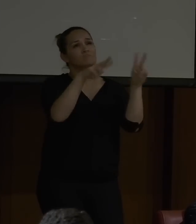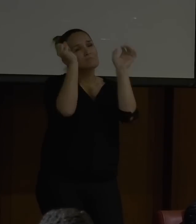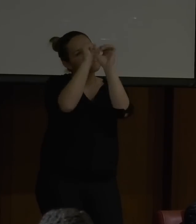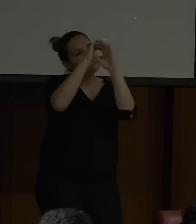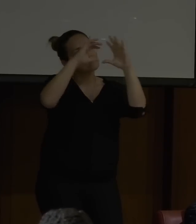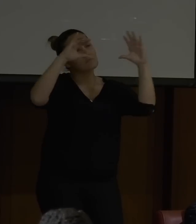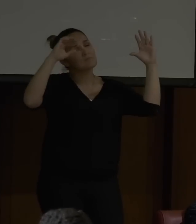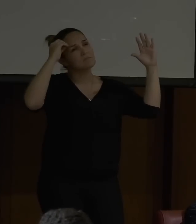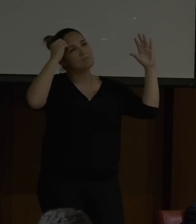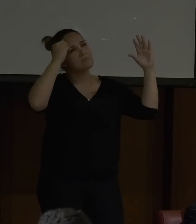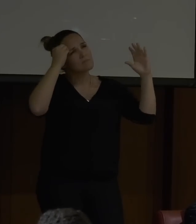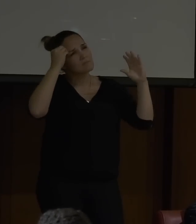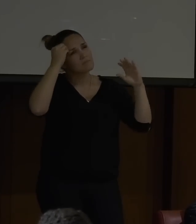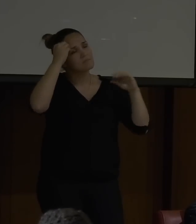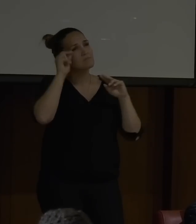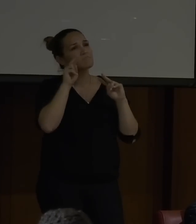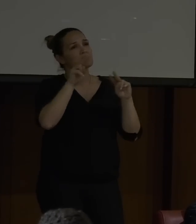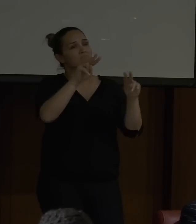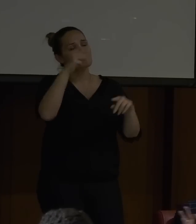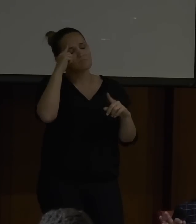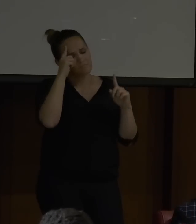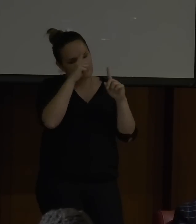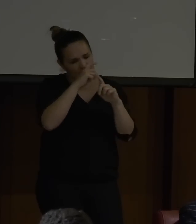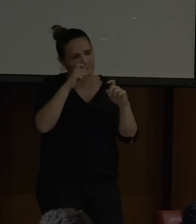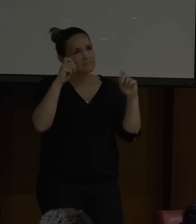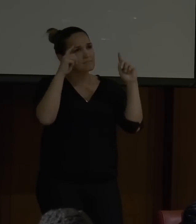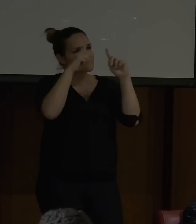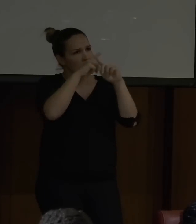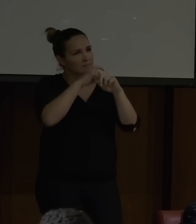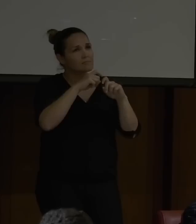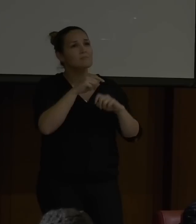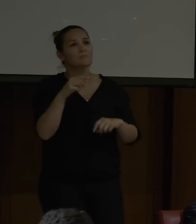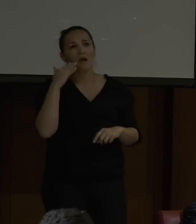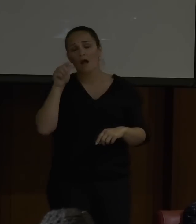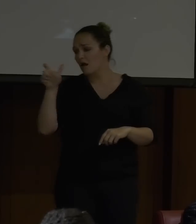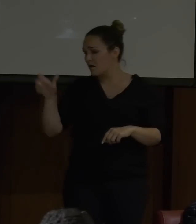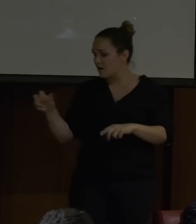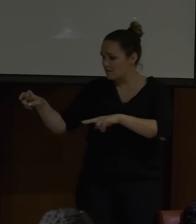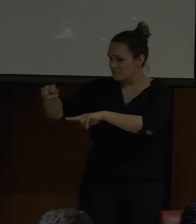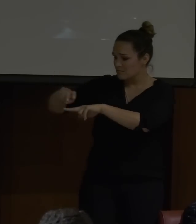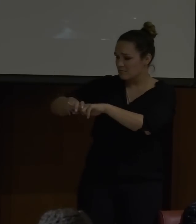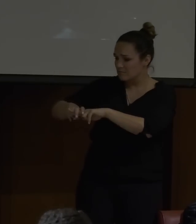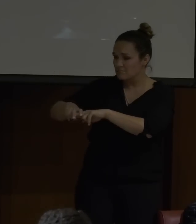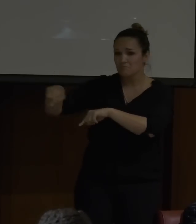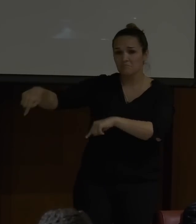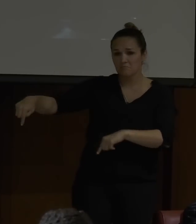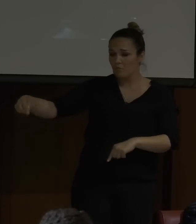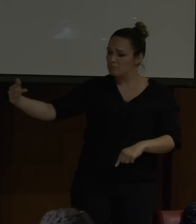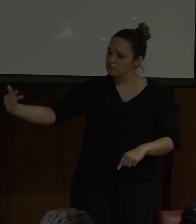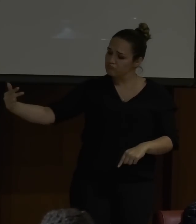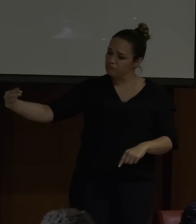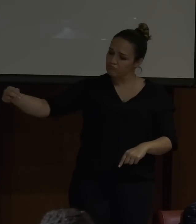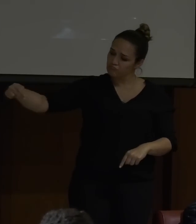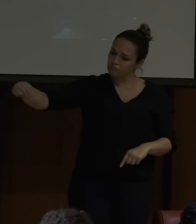encontraba cuando las aves se paseaban divertidas. La viajerita que cerca de mí pasaba,